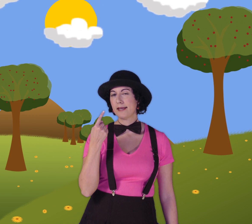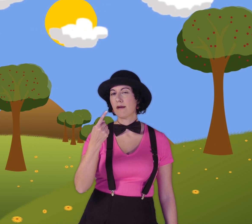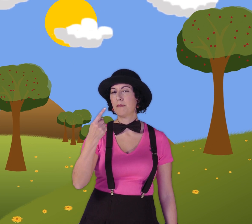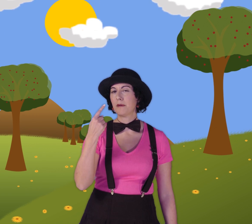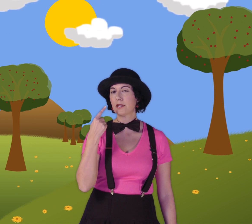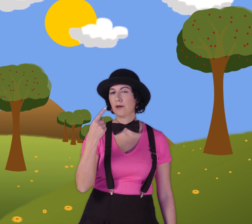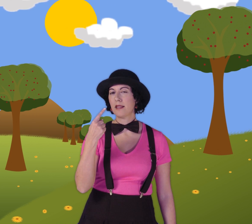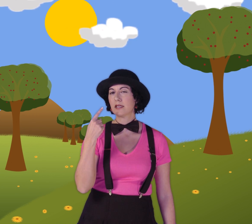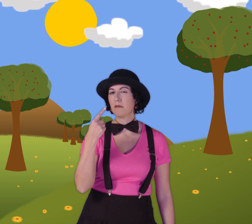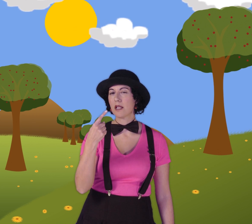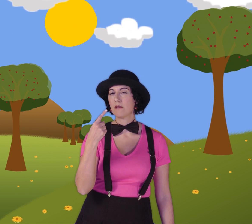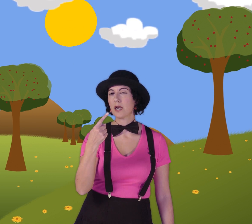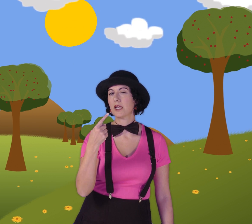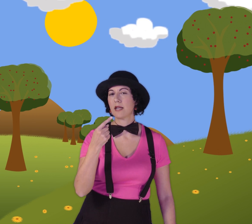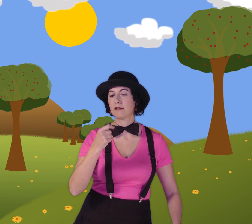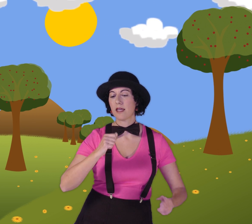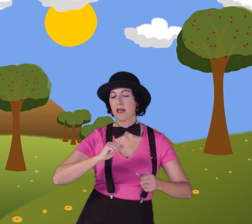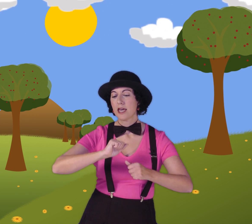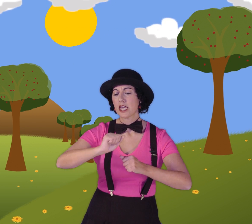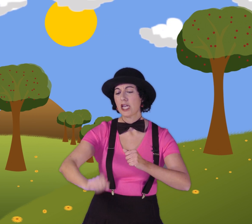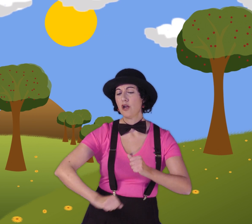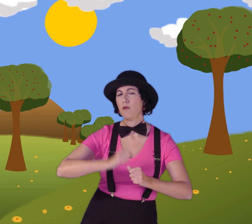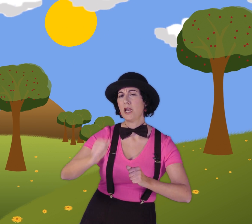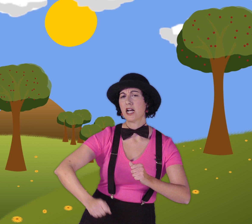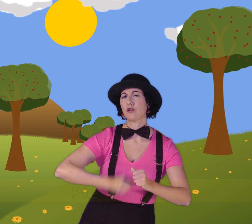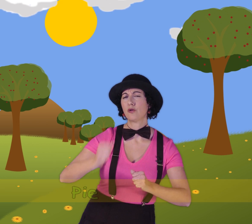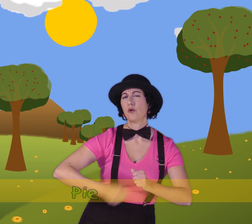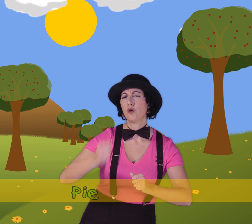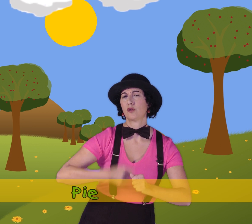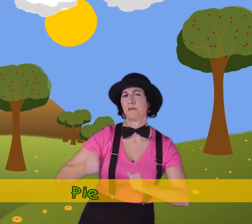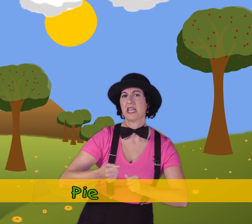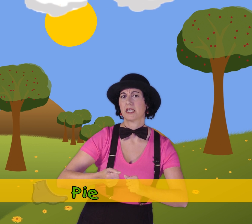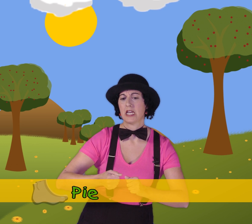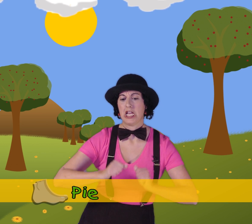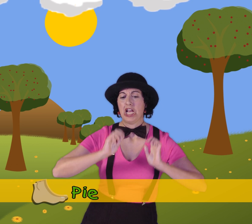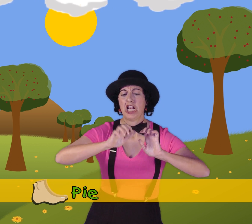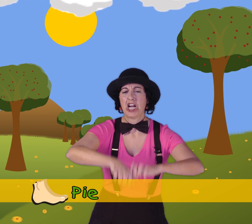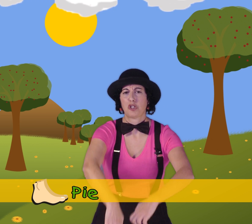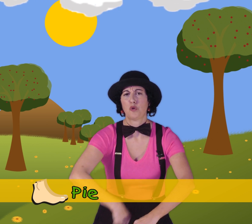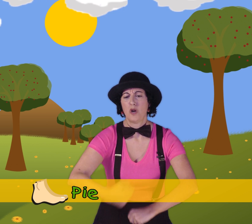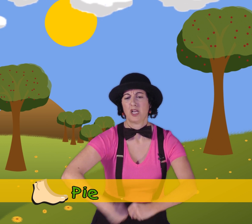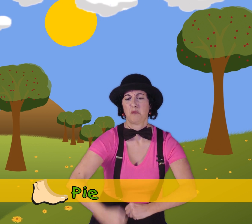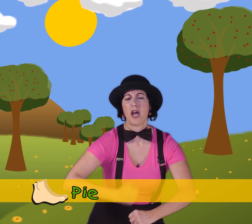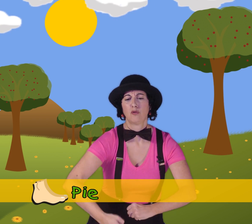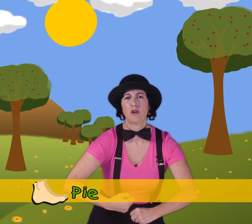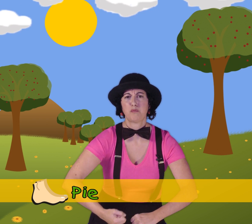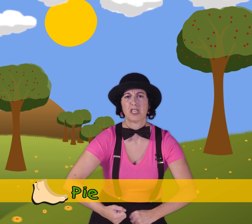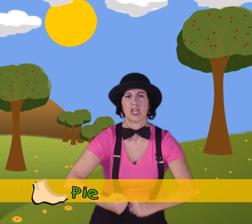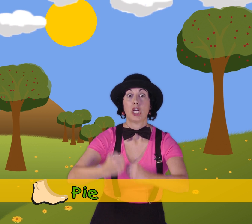sastrecillo aprovechó el desmayo del gigante y le ató los pies, le ató las manos a los pies y